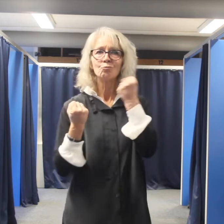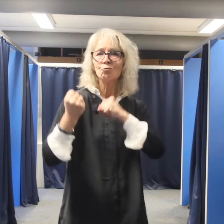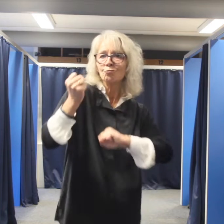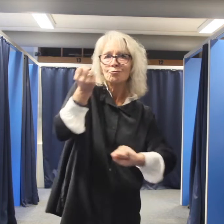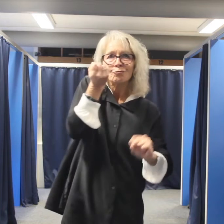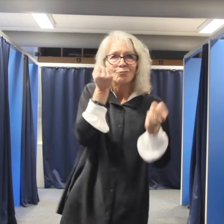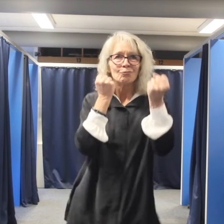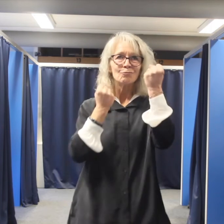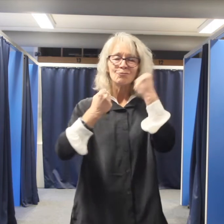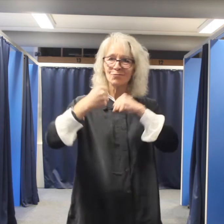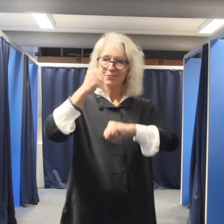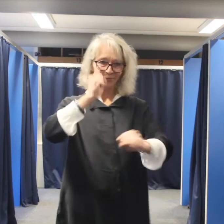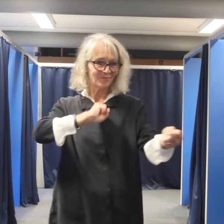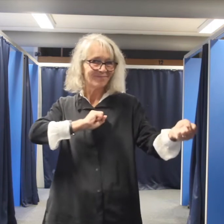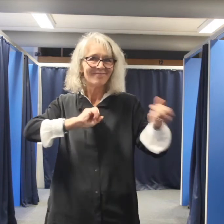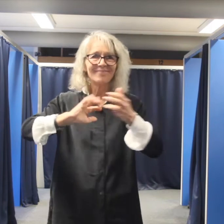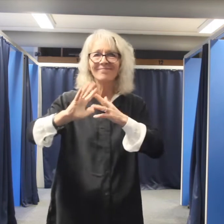d'utiliser cette langue de la meilleure manière.